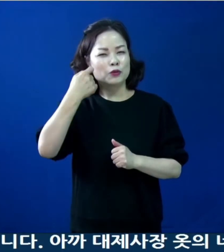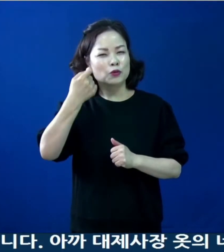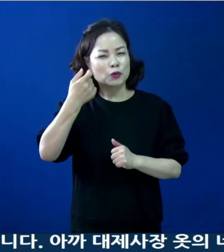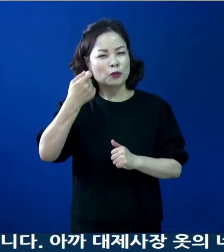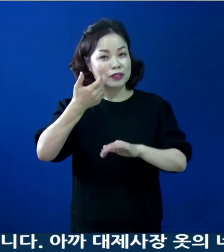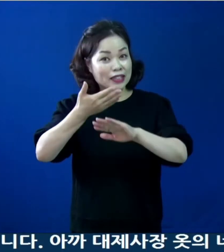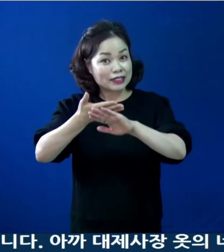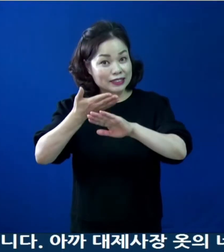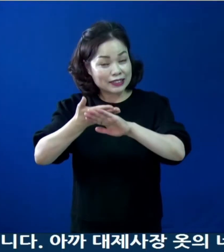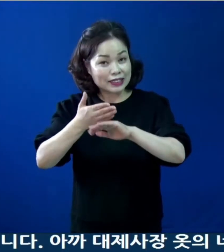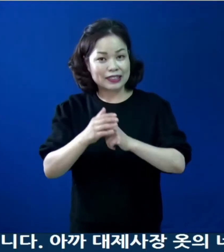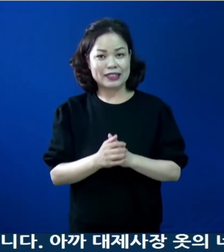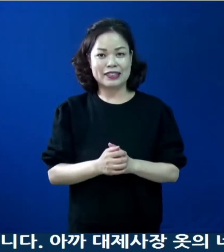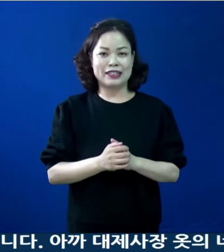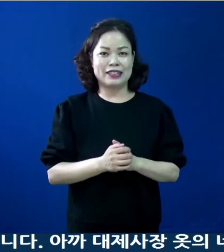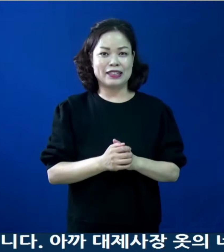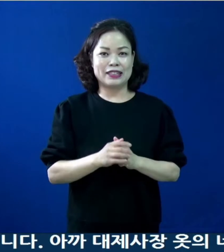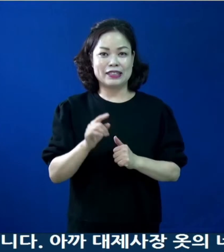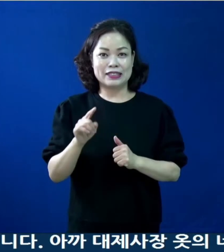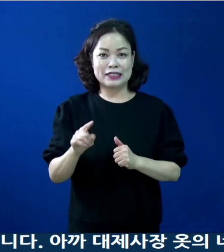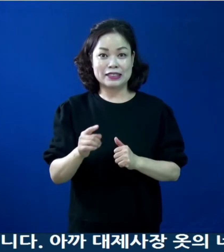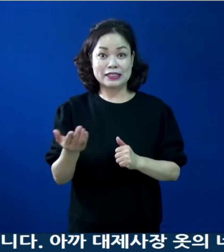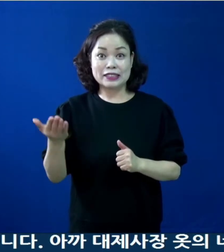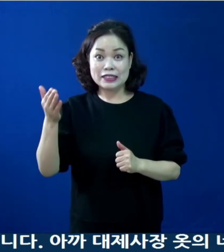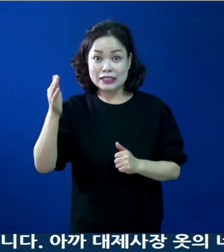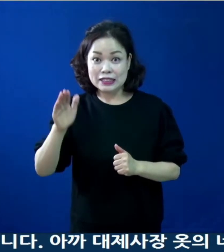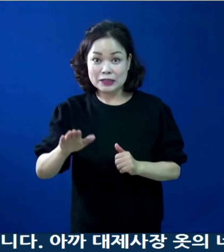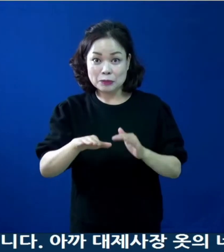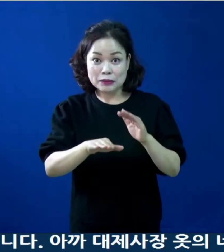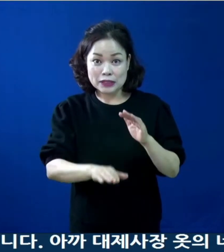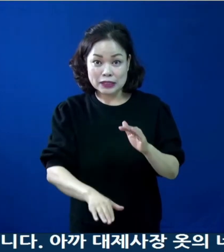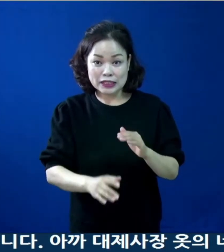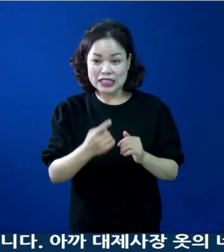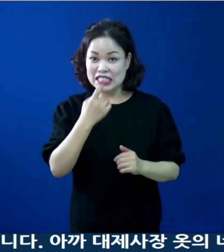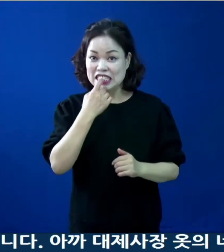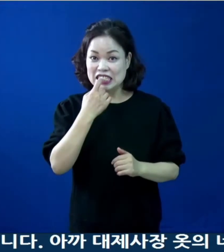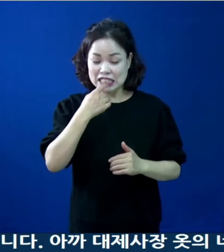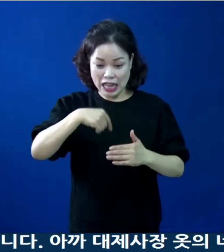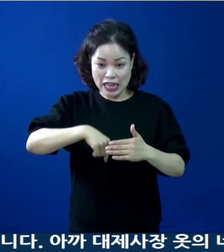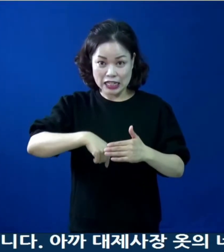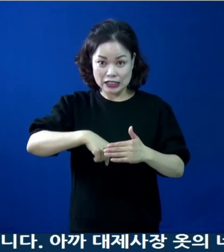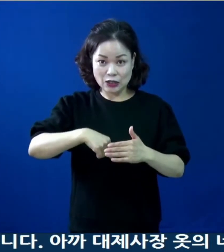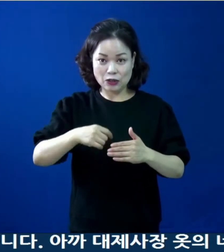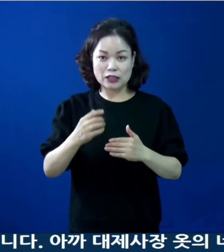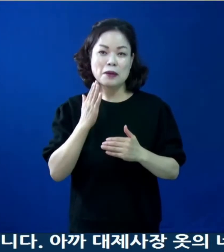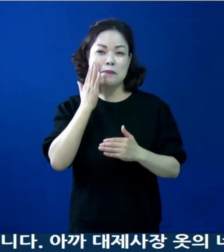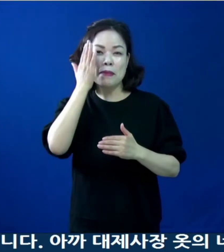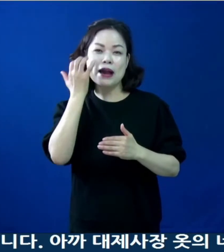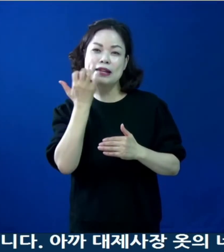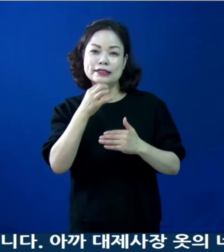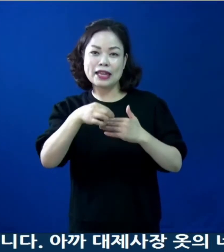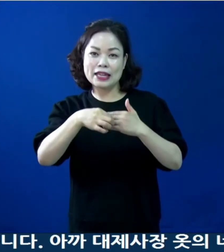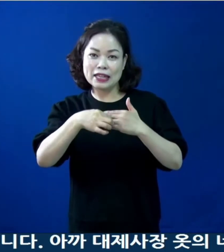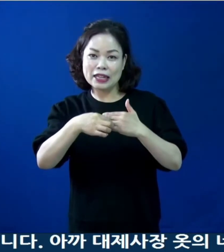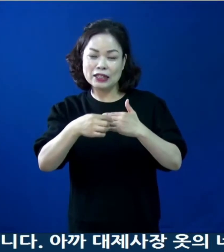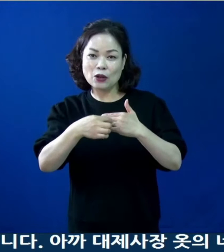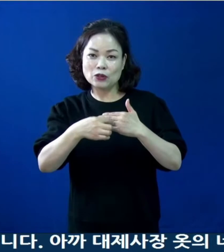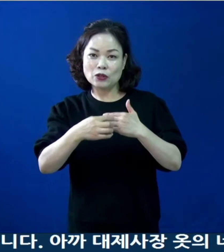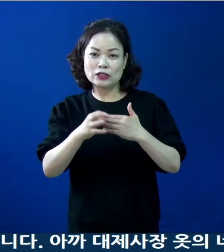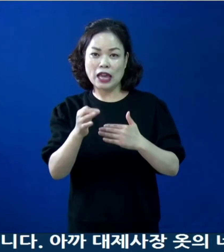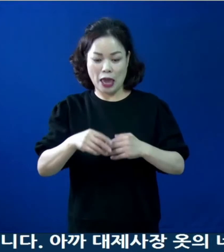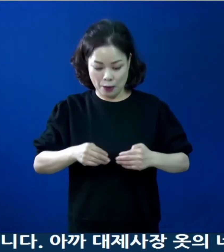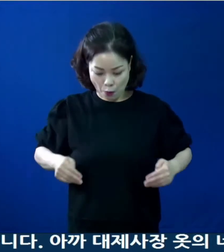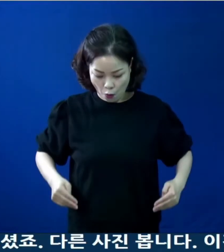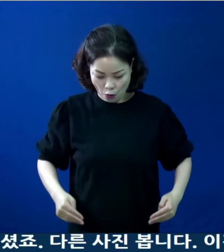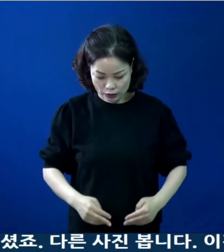조금 다르죠. 예, 그러나 밑에 흰색이 속옷, 파란색이 겉옷, 위에 에봇, 에봇